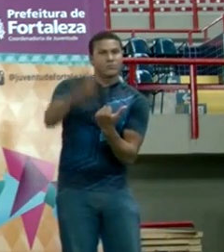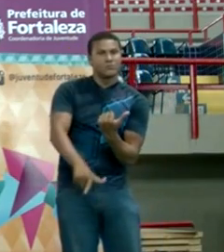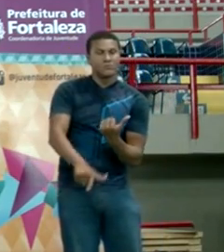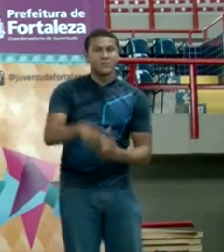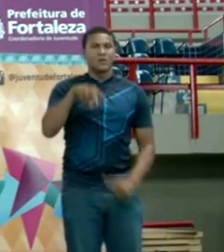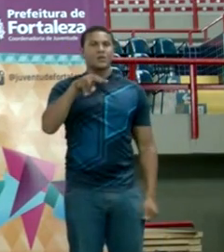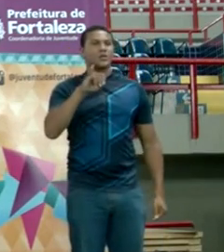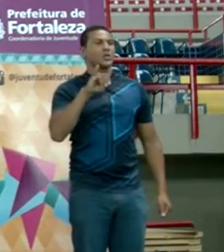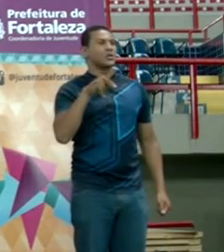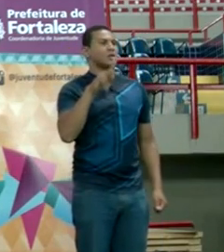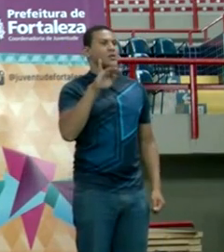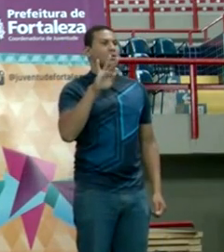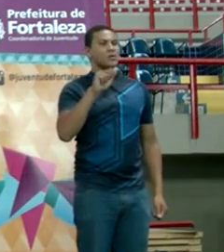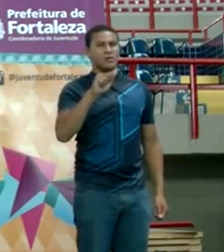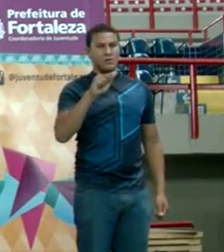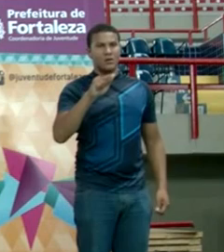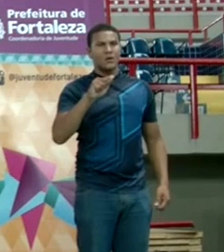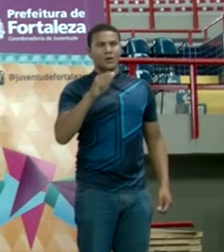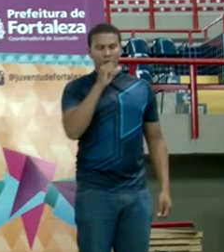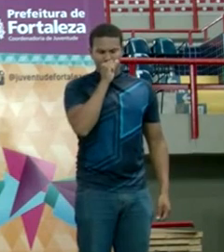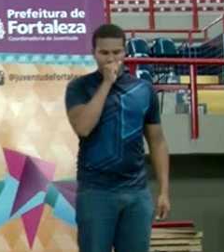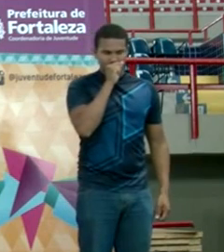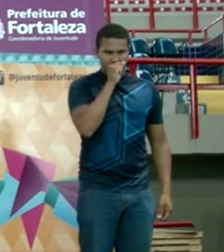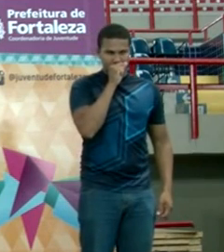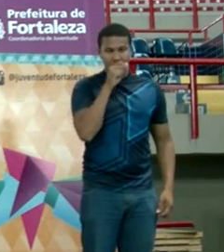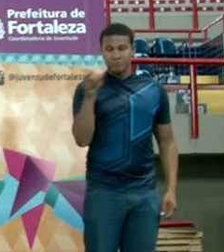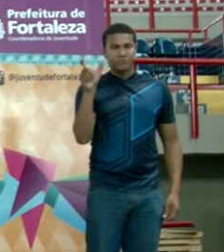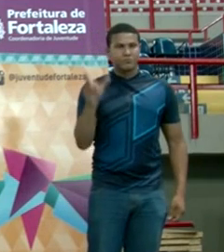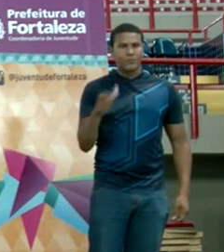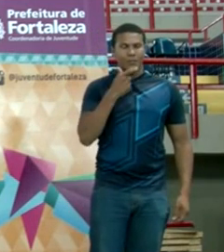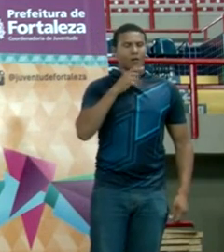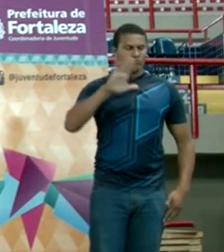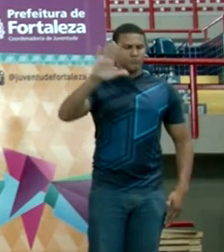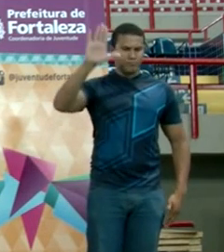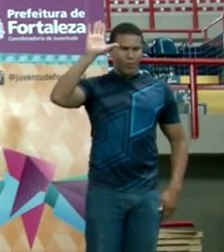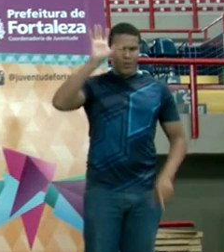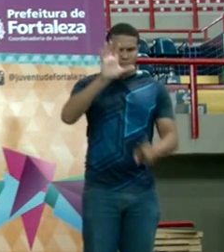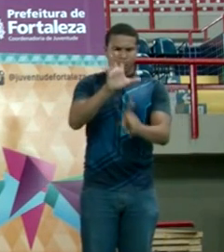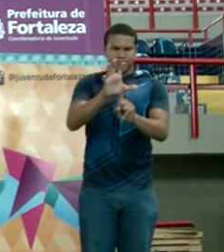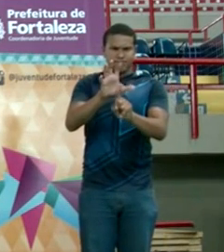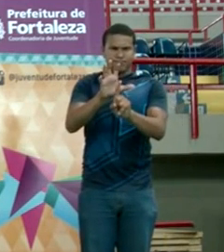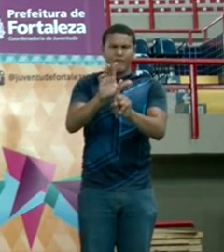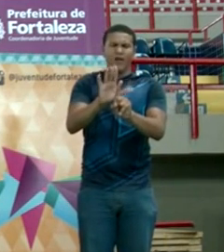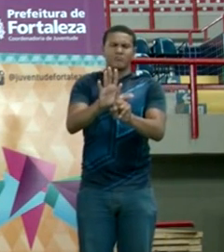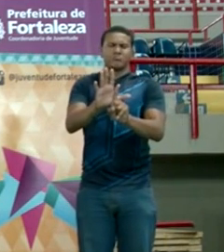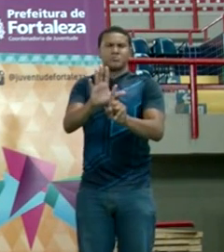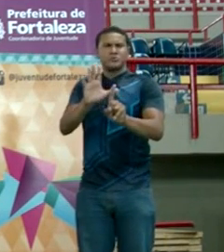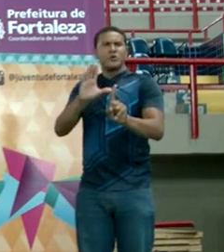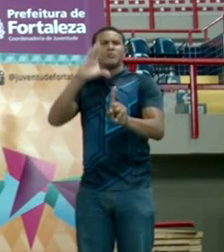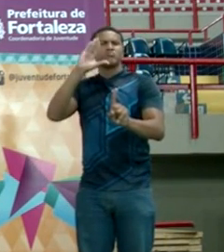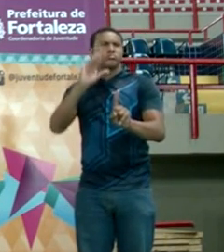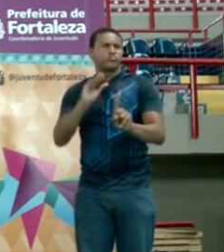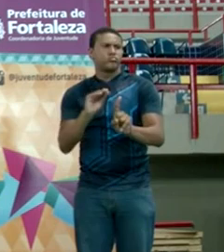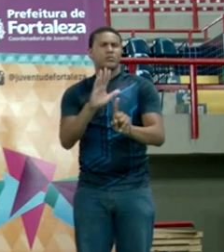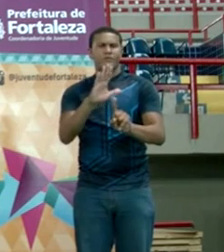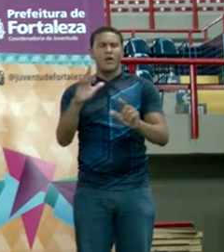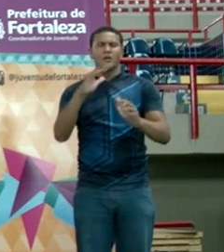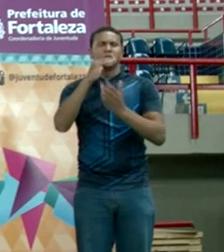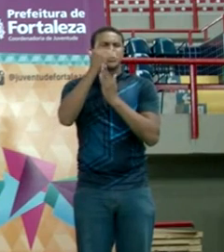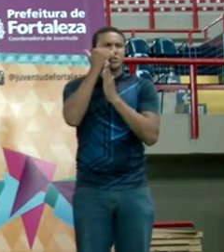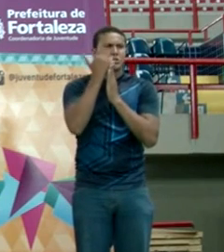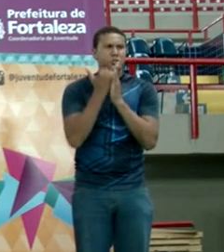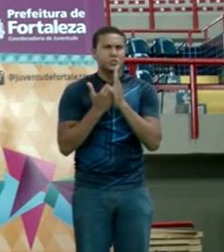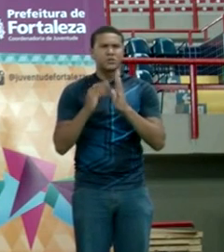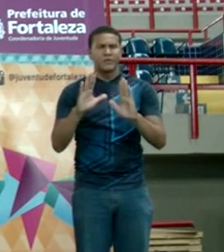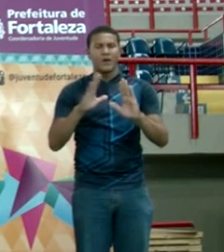Khrushchev. O Khrushchev prometeu que ia diminuir a repressão, as prisões, ia diminuir as